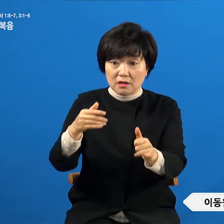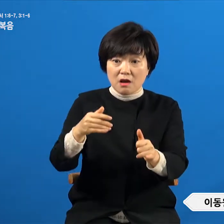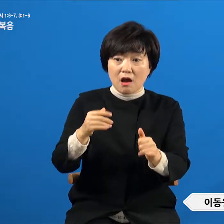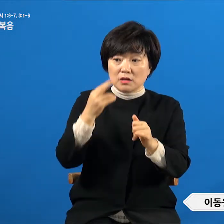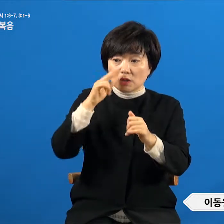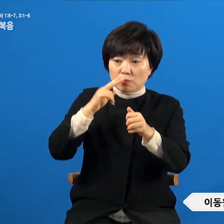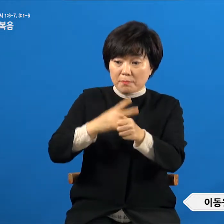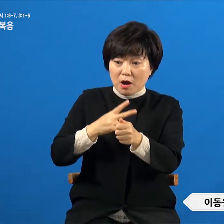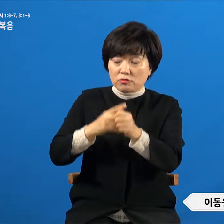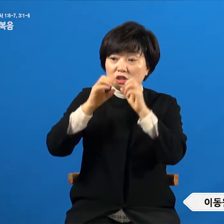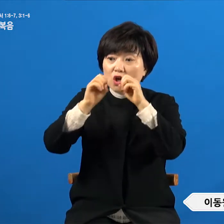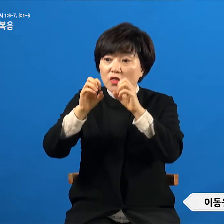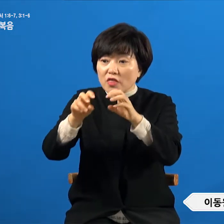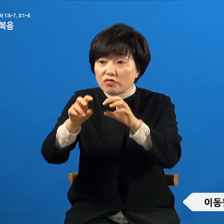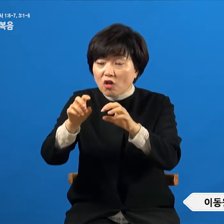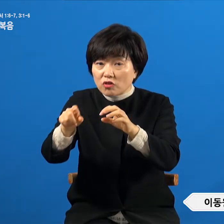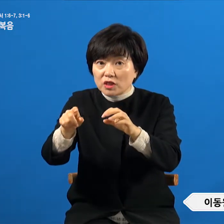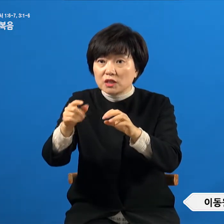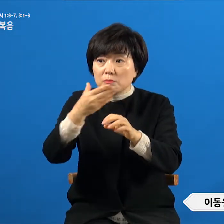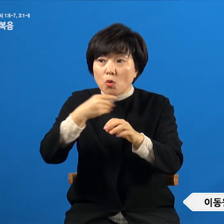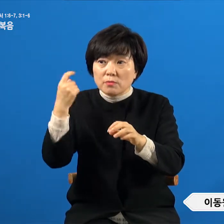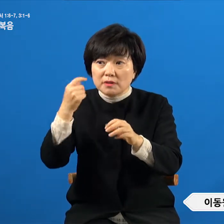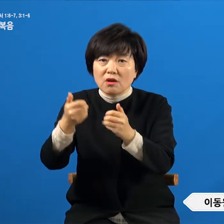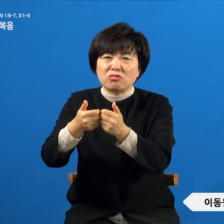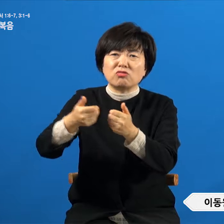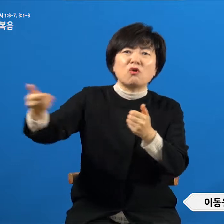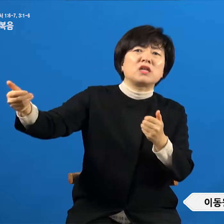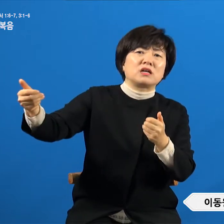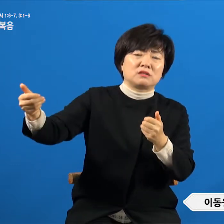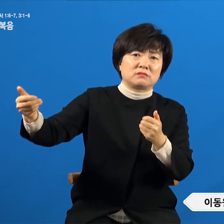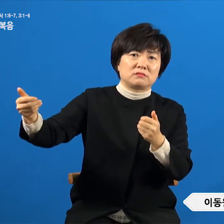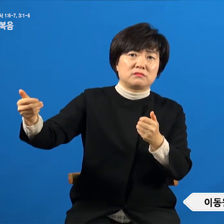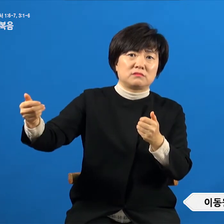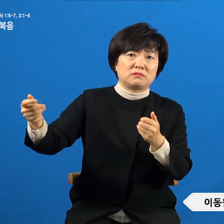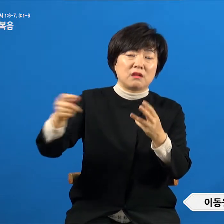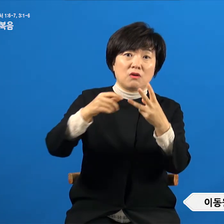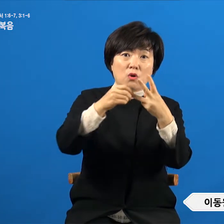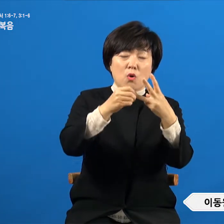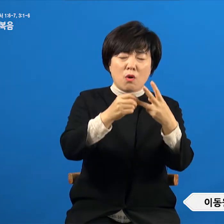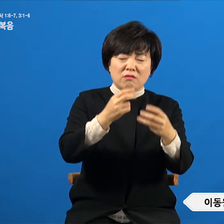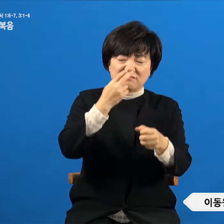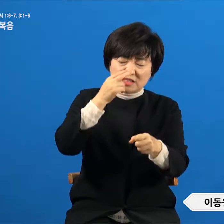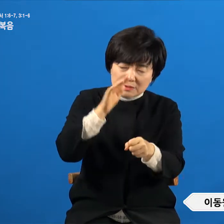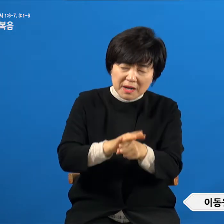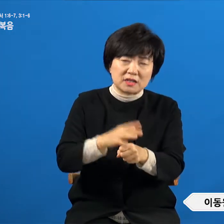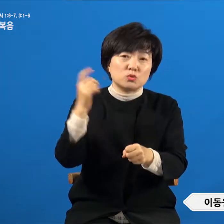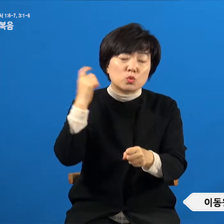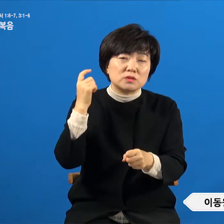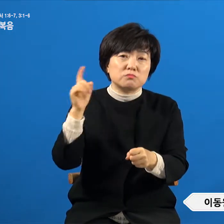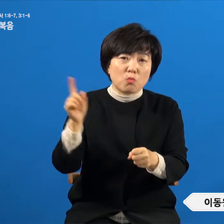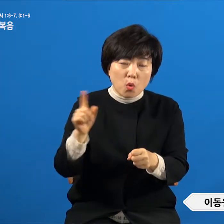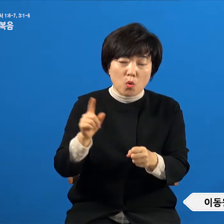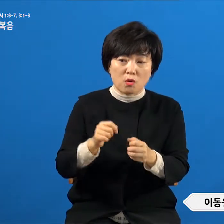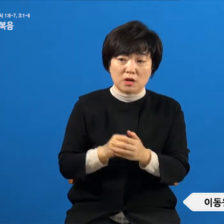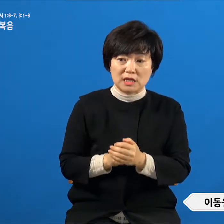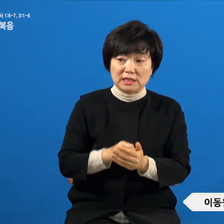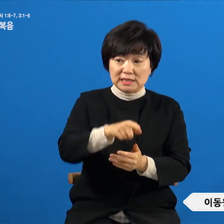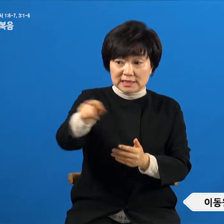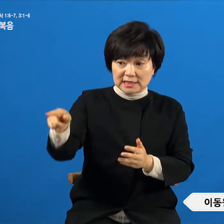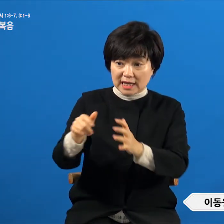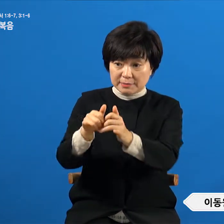복음에서 떠나가고 있다는 소식입니다. 나쁜 소식이죠. 환장할 소식은 그들에게서 복음을